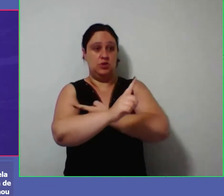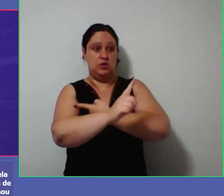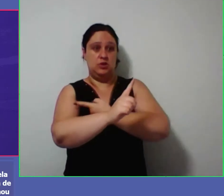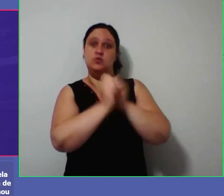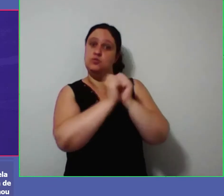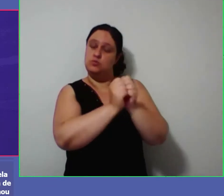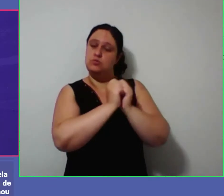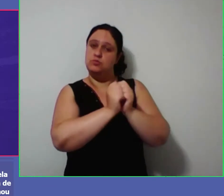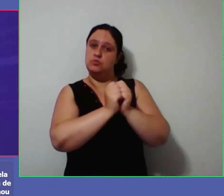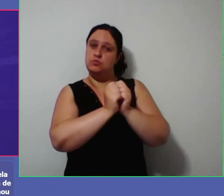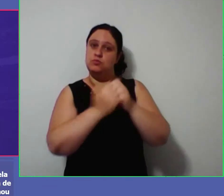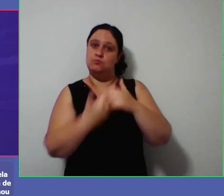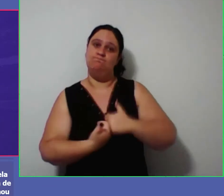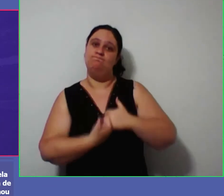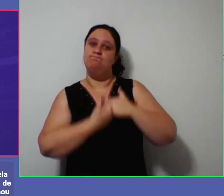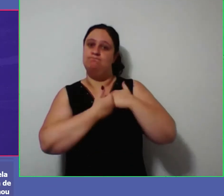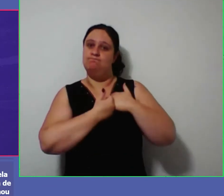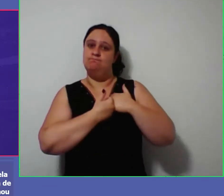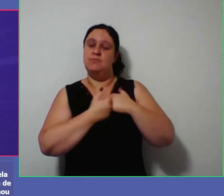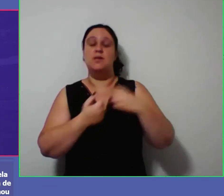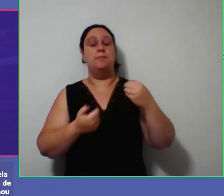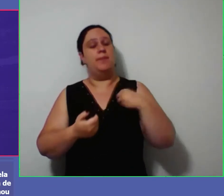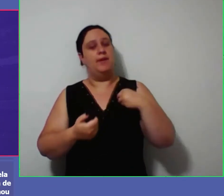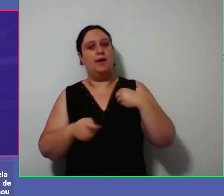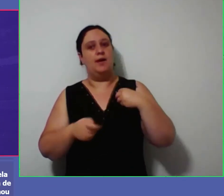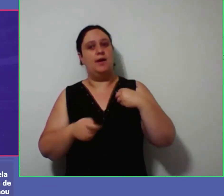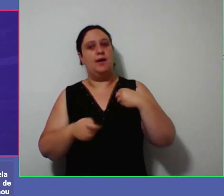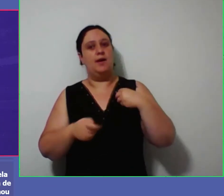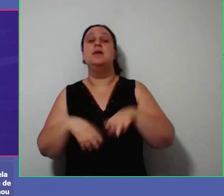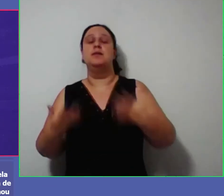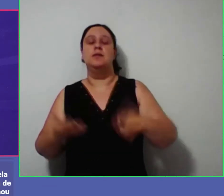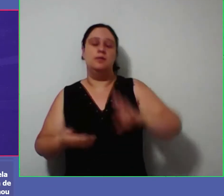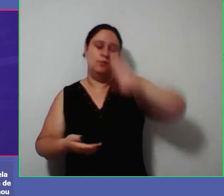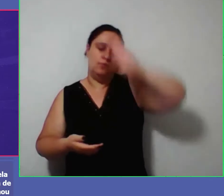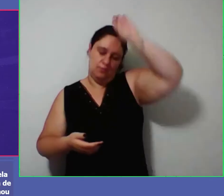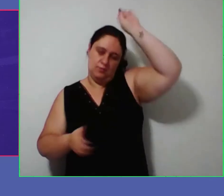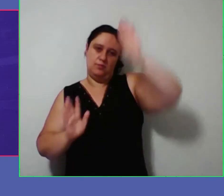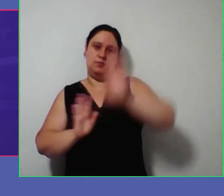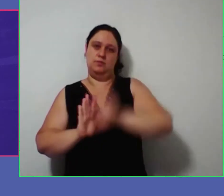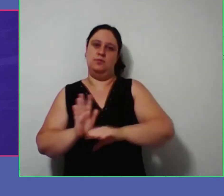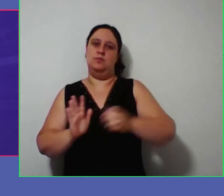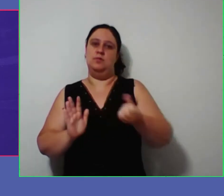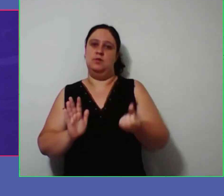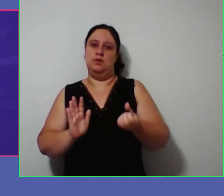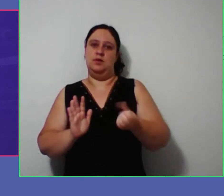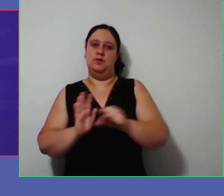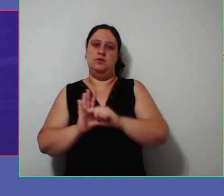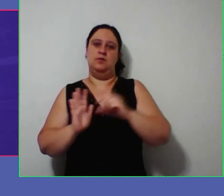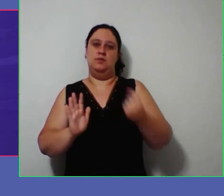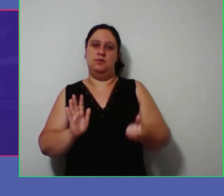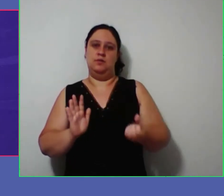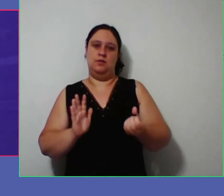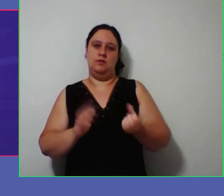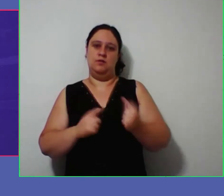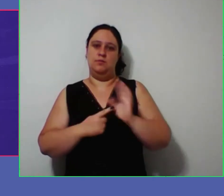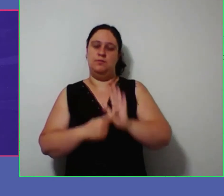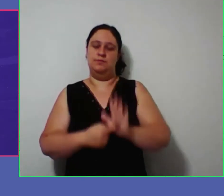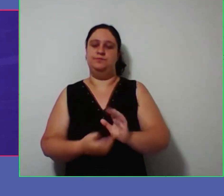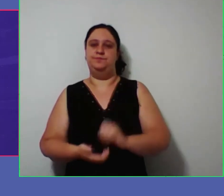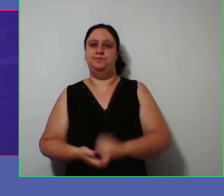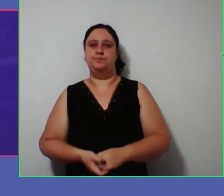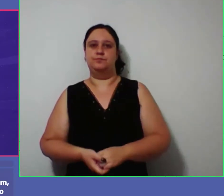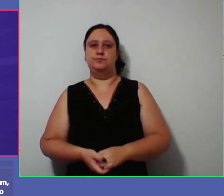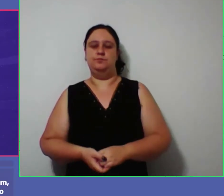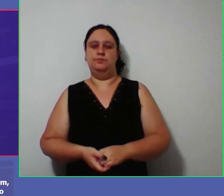Deus achou. Por isso, em Romanos capítulo 6, versículo 6 diz assim, né? Ou vamos ler desde o